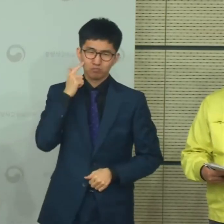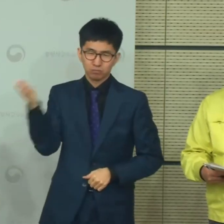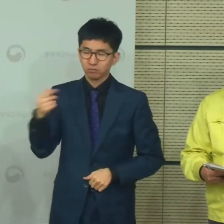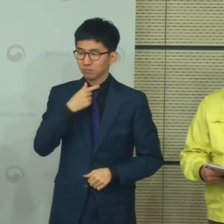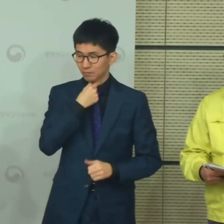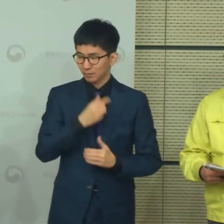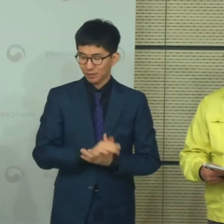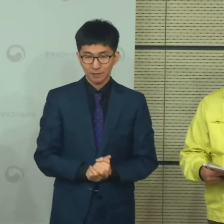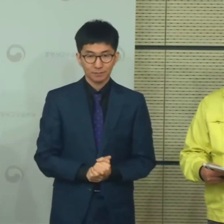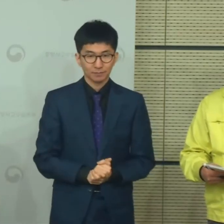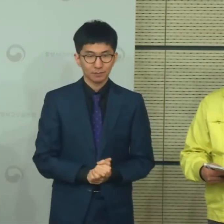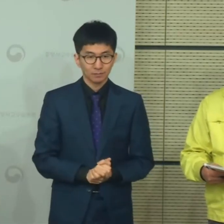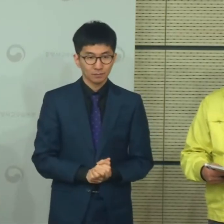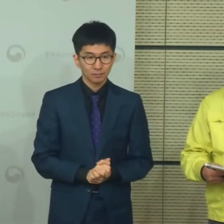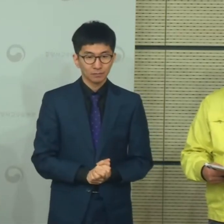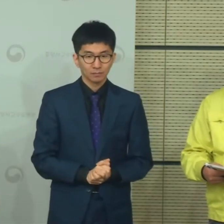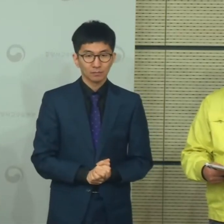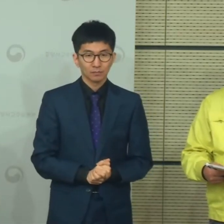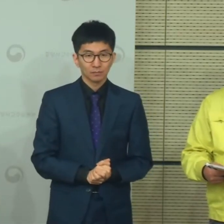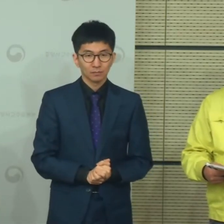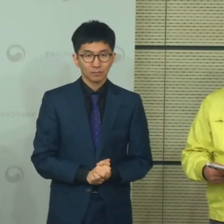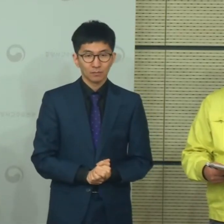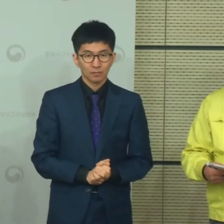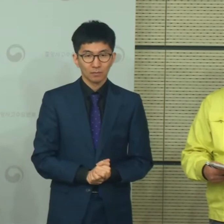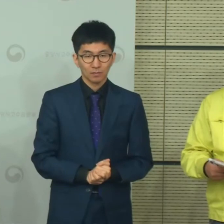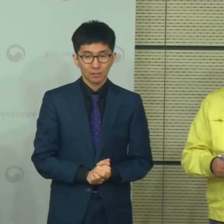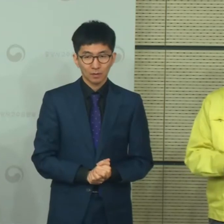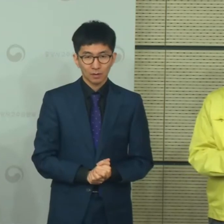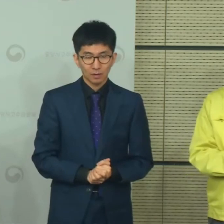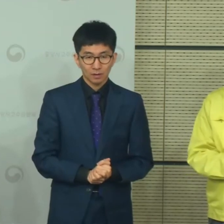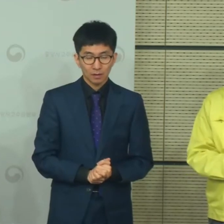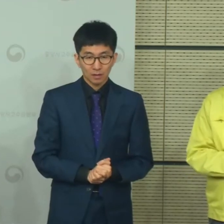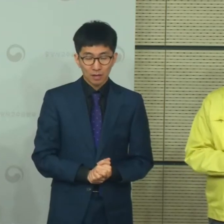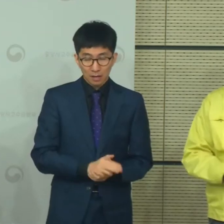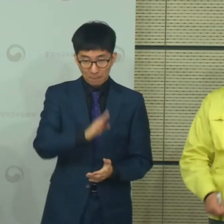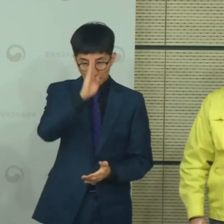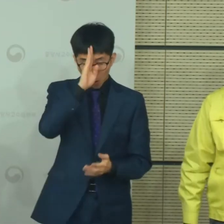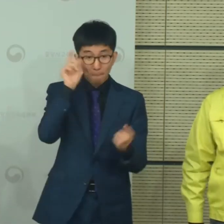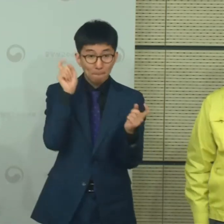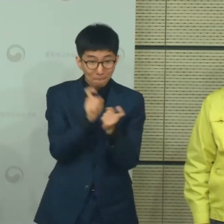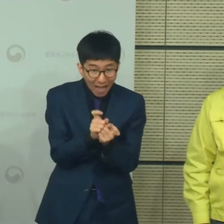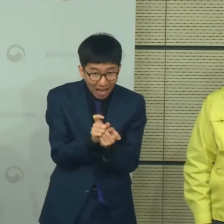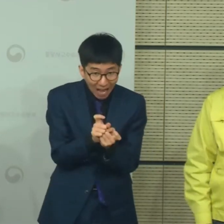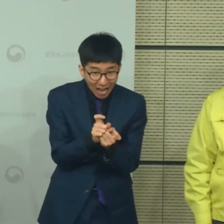예, 그 확진이 되면 최단시간 내에